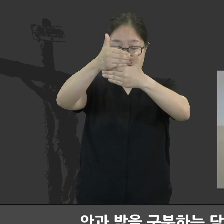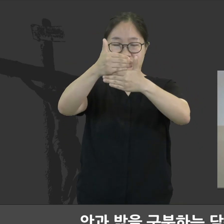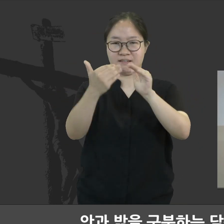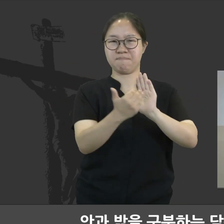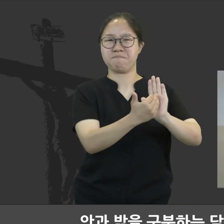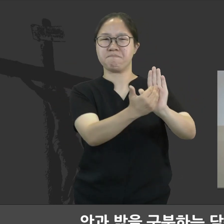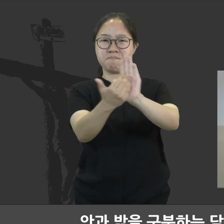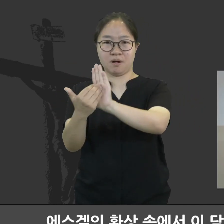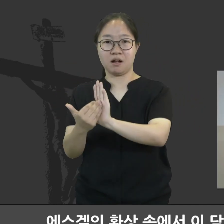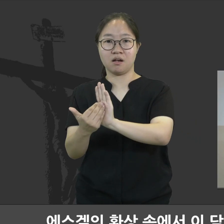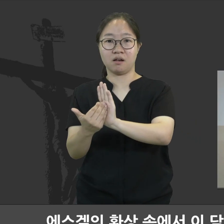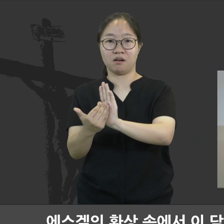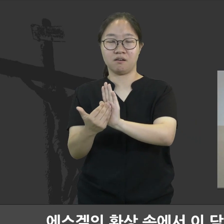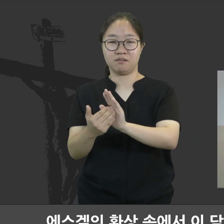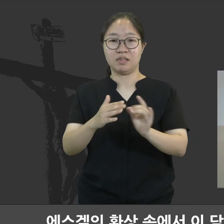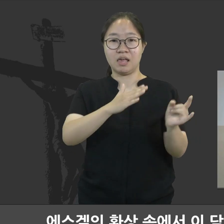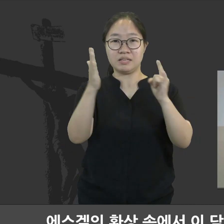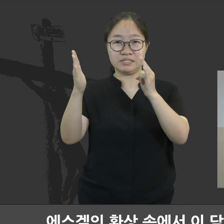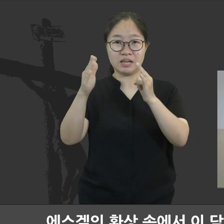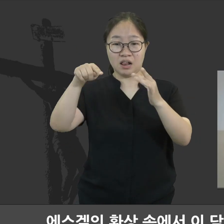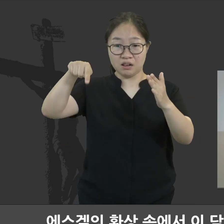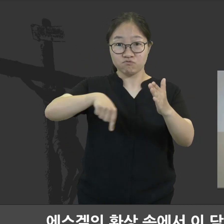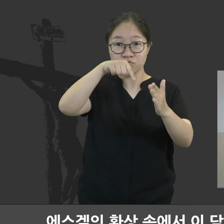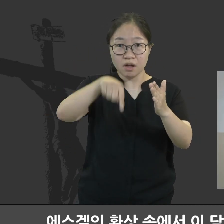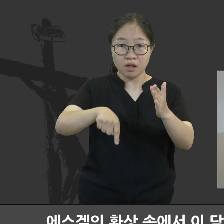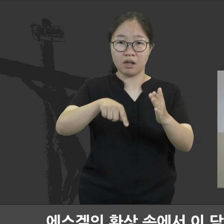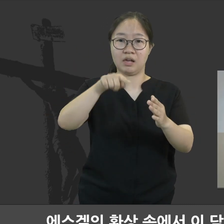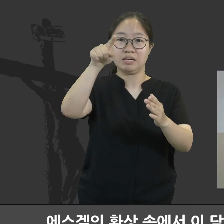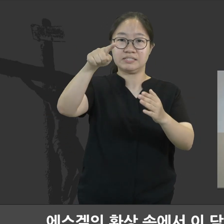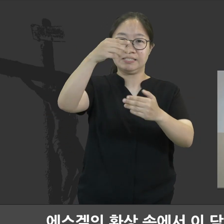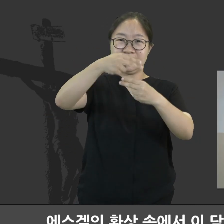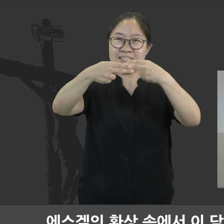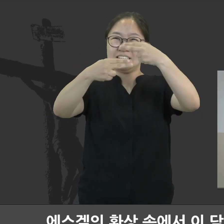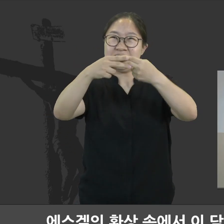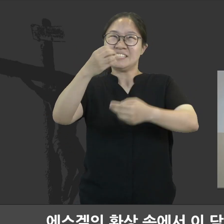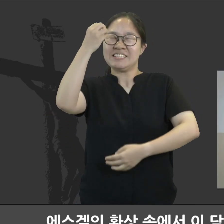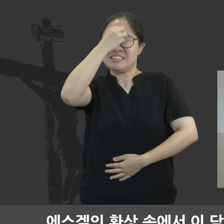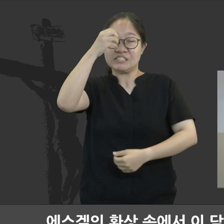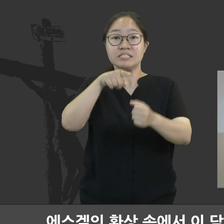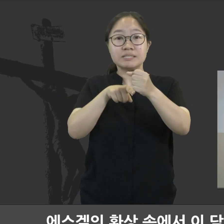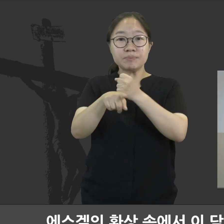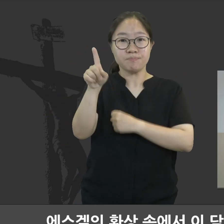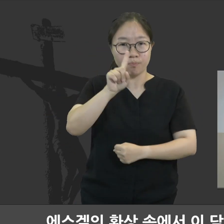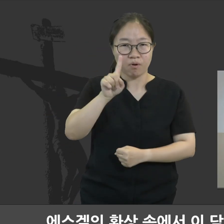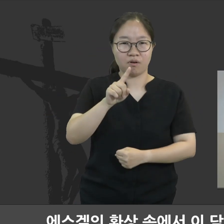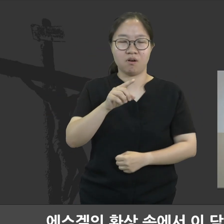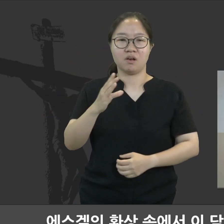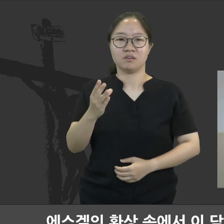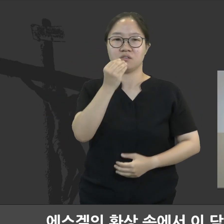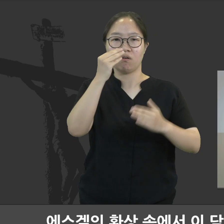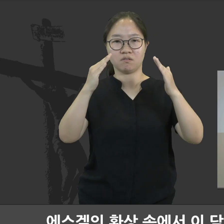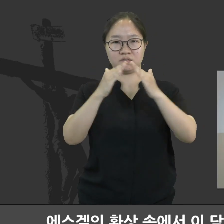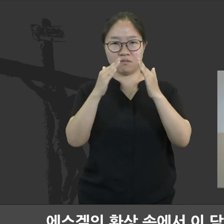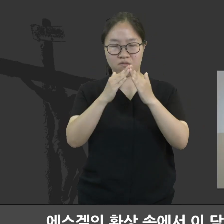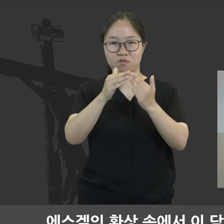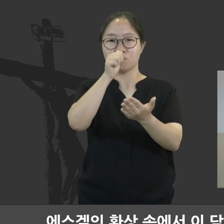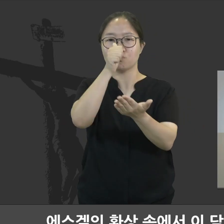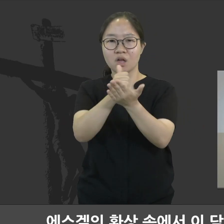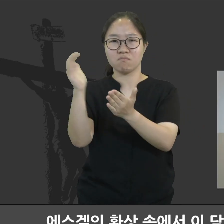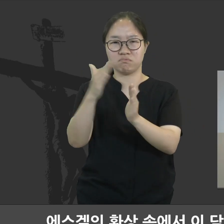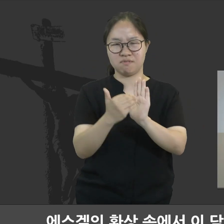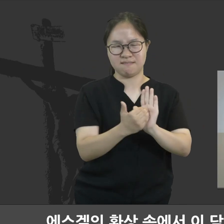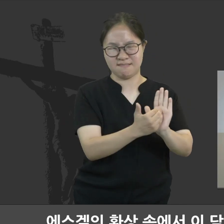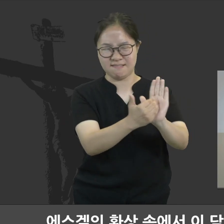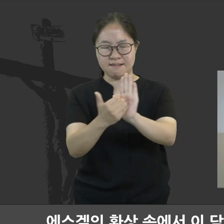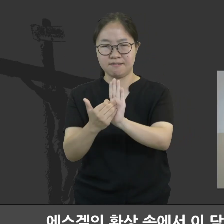경계가 되는데 에스겔의 환상 속에서 이 담이 아주 높았다는 것은 성전이 부정함으로부터